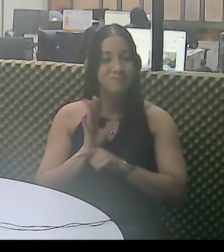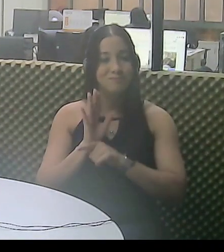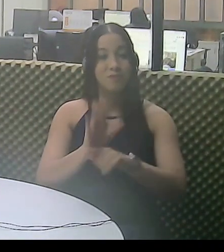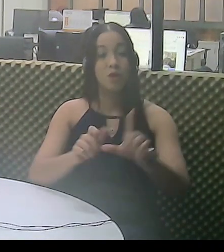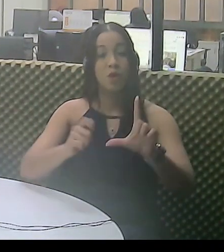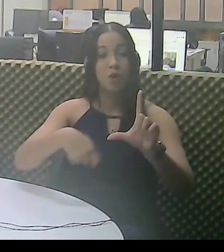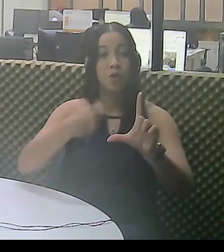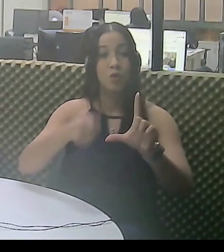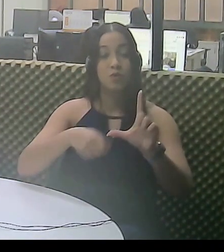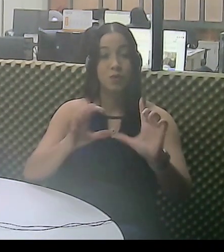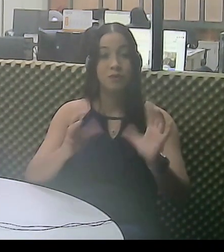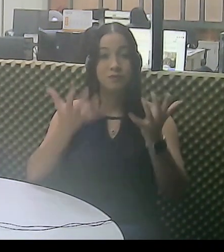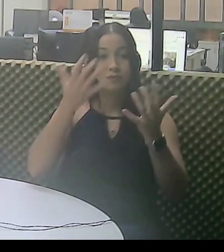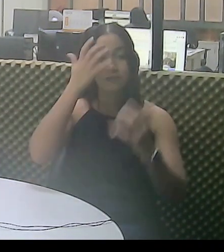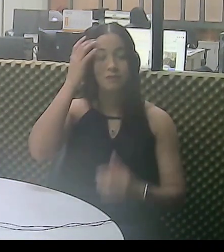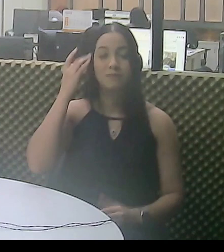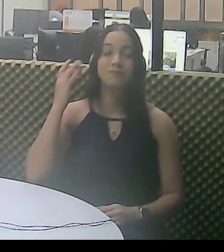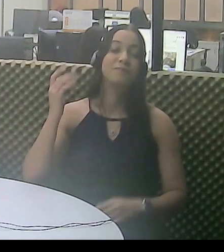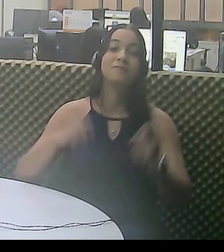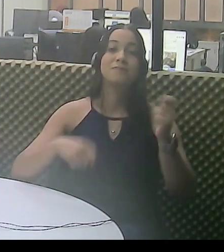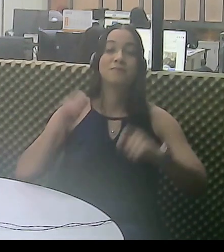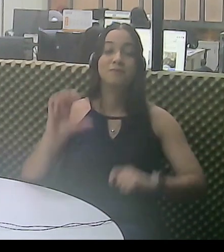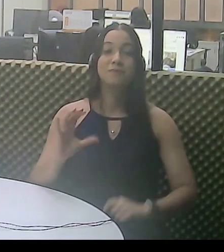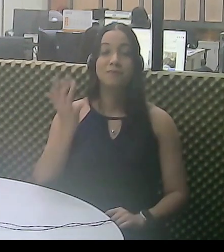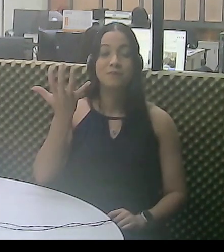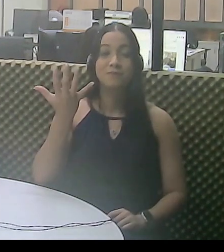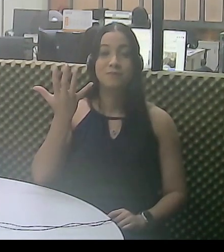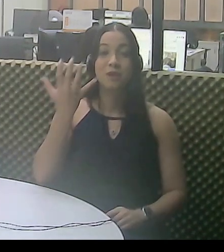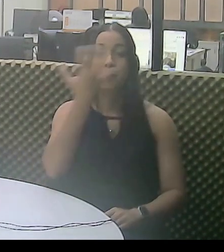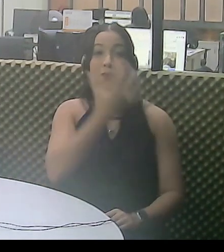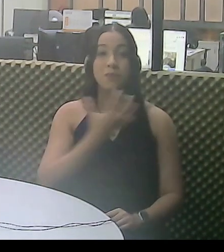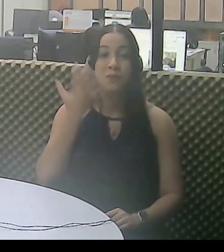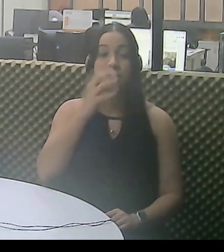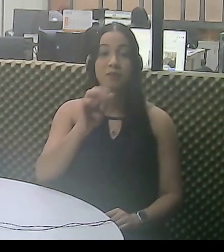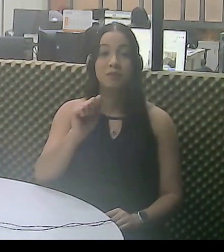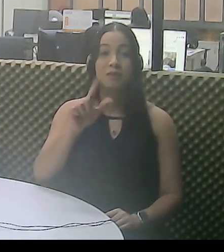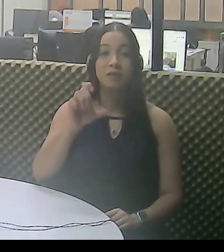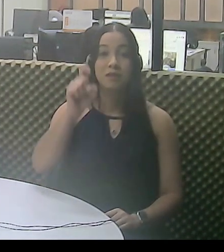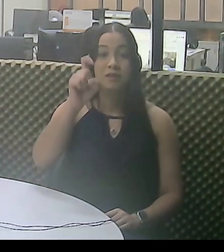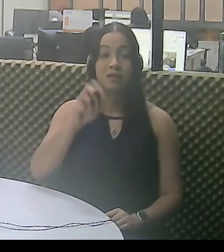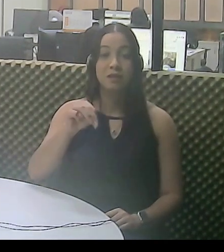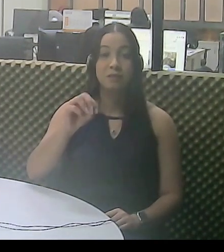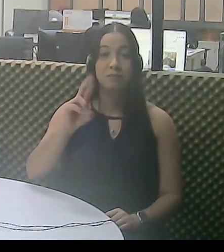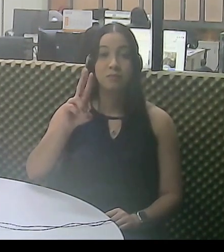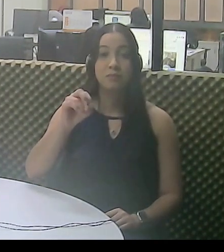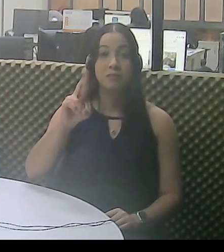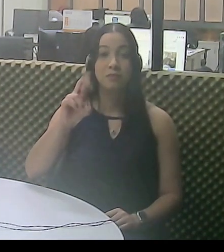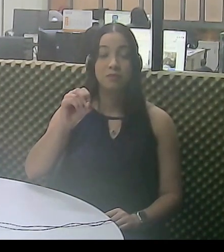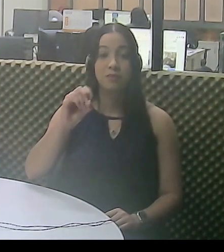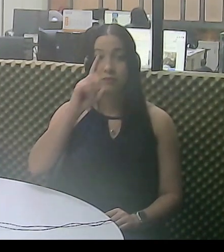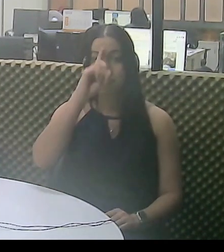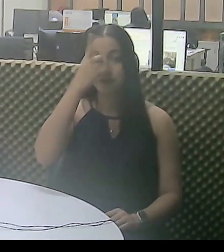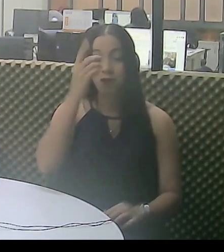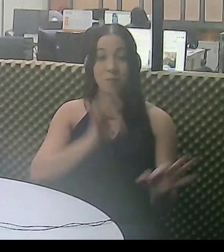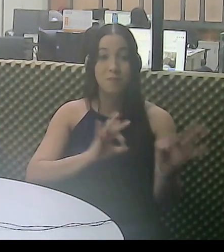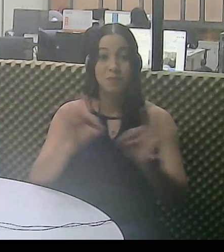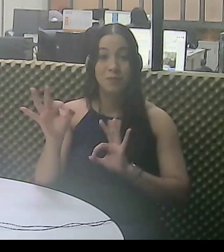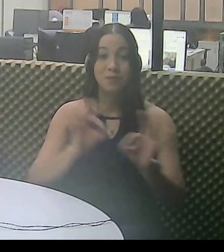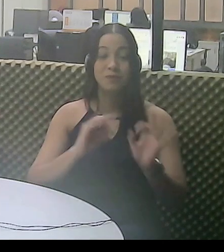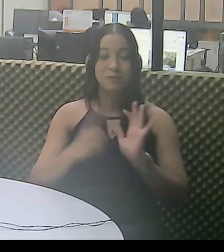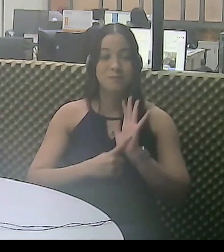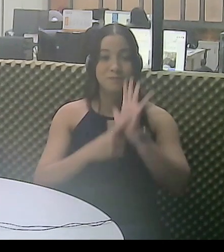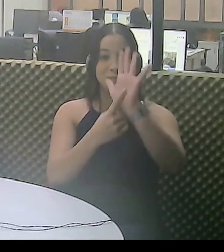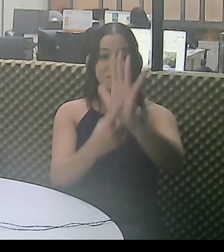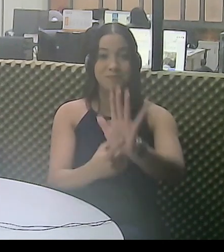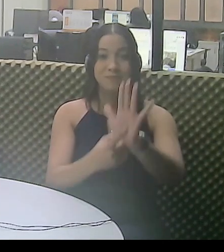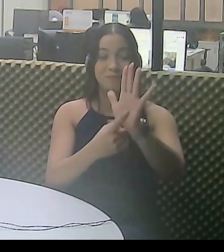logística do evento. O Sou Mais Batera é realizado pelo musicista Alex Mororó idealizador do projeto. A apresentação